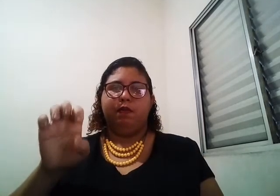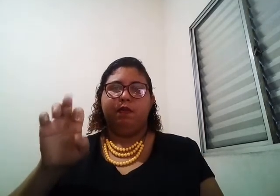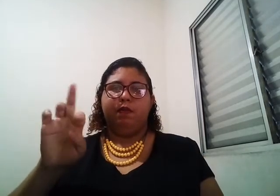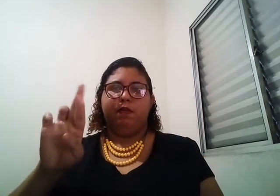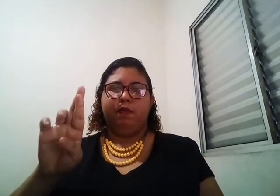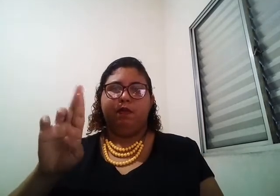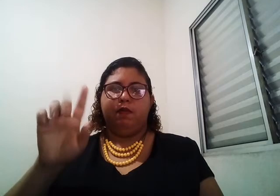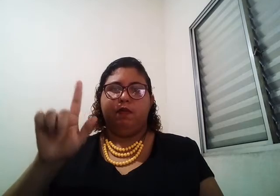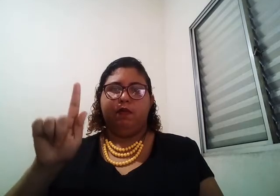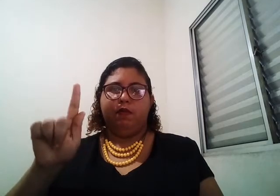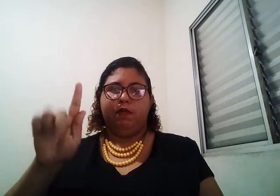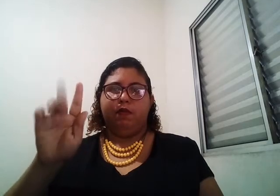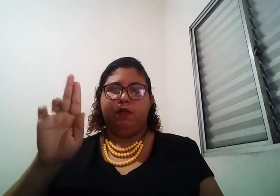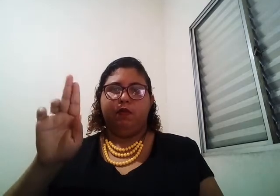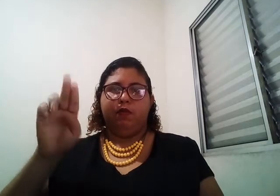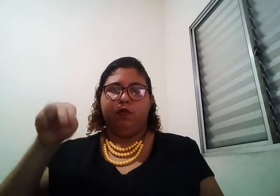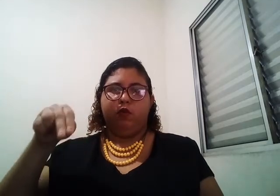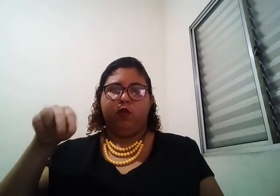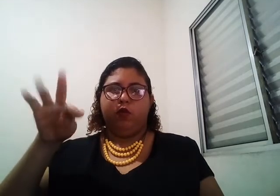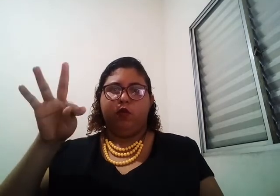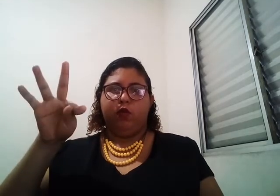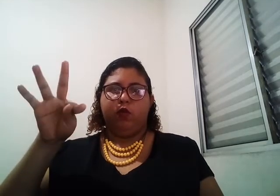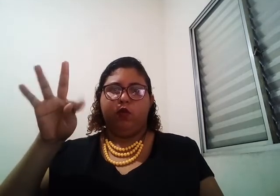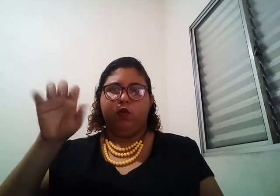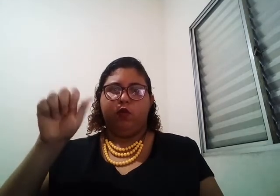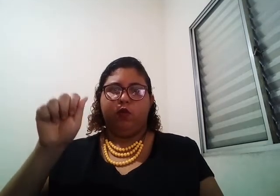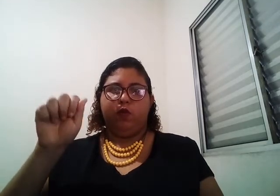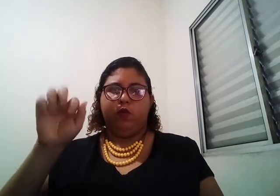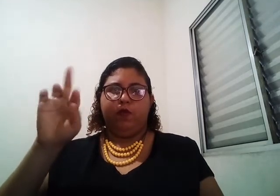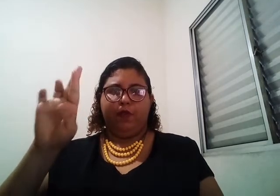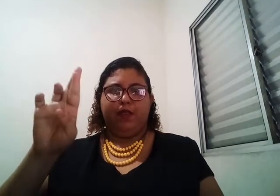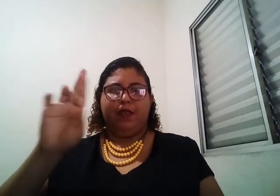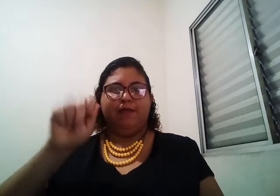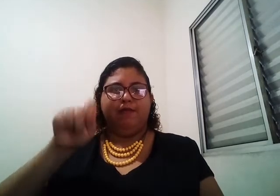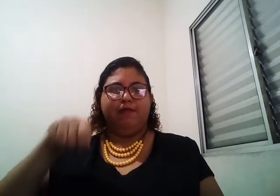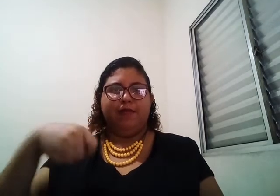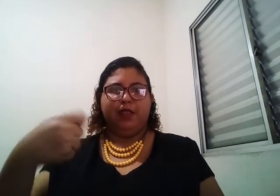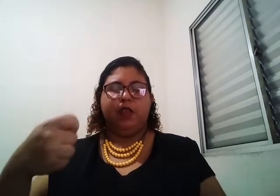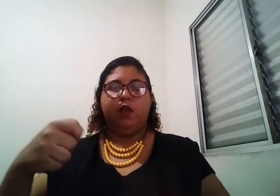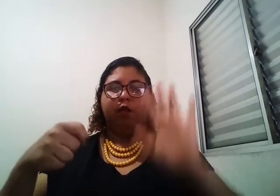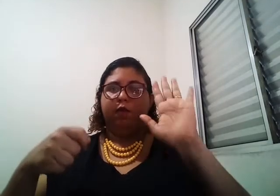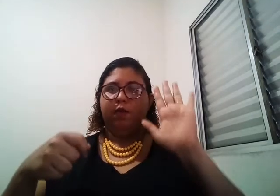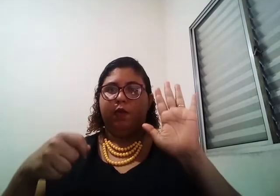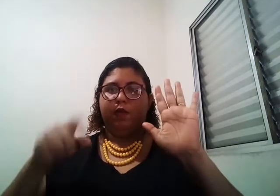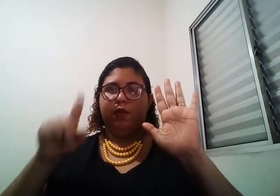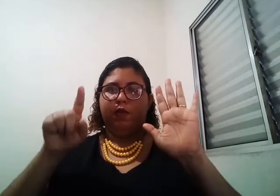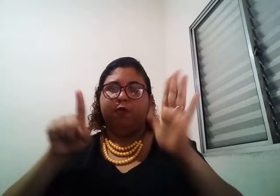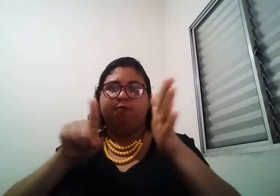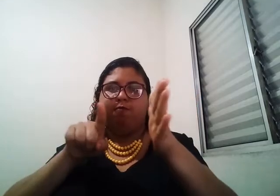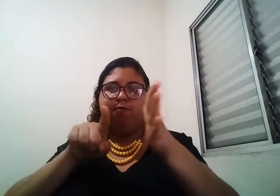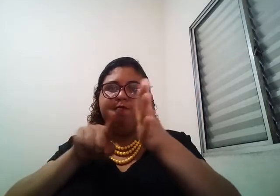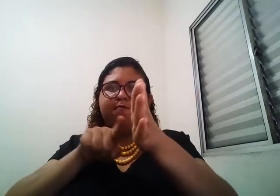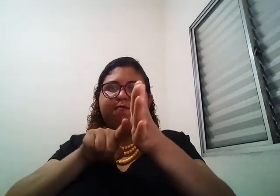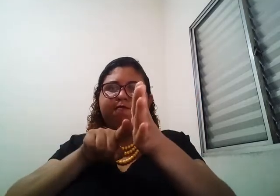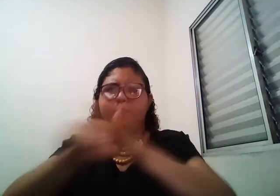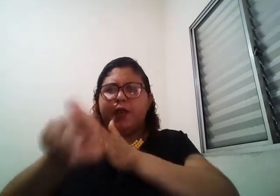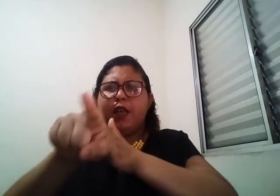Vejam como é a configuração de mão. Eu perguntei. Ele me perguntou. Vejam.